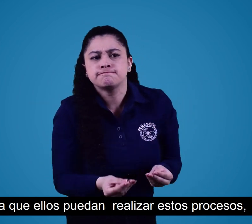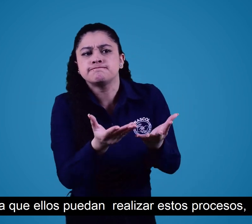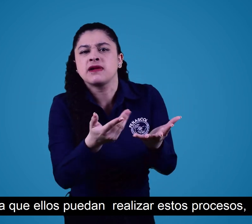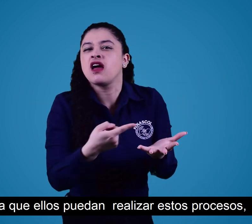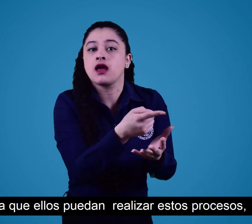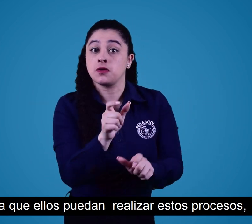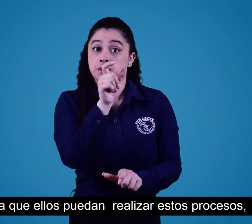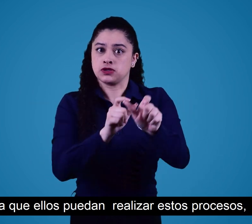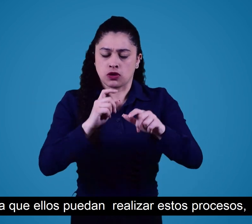procesos